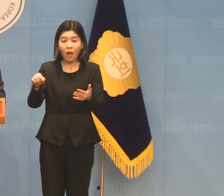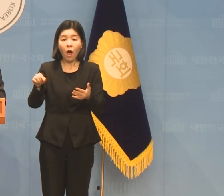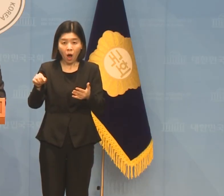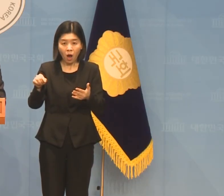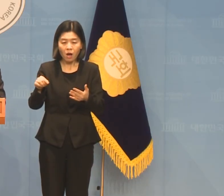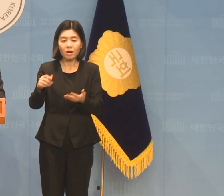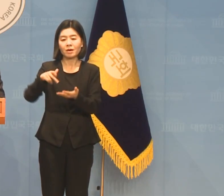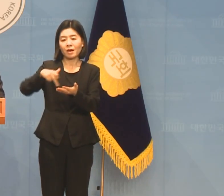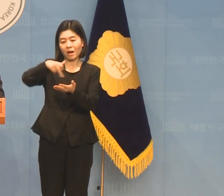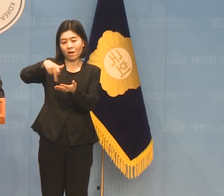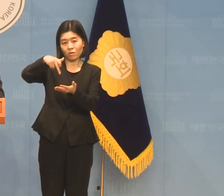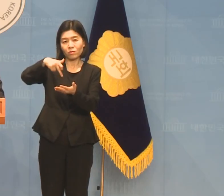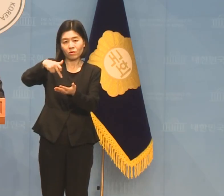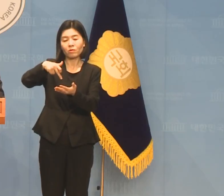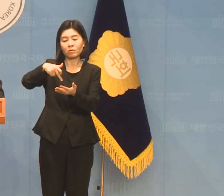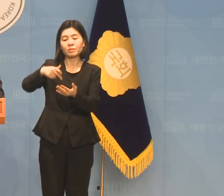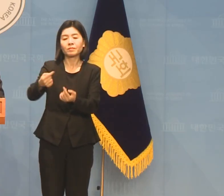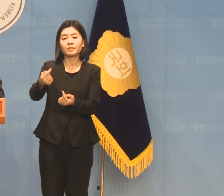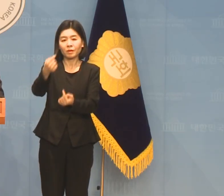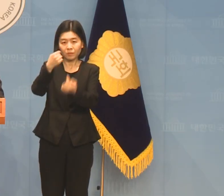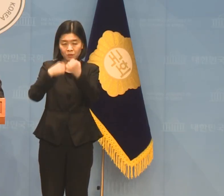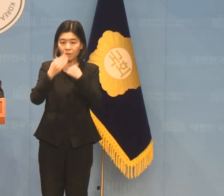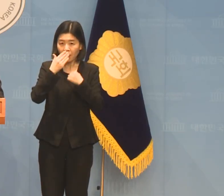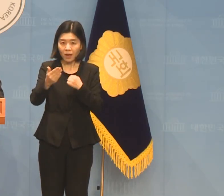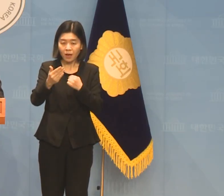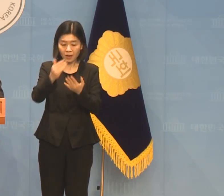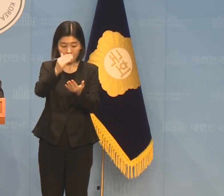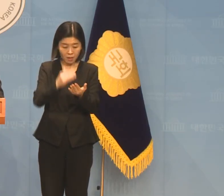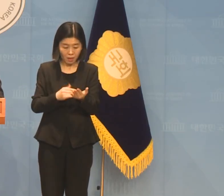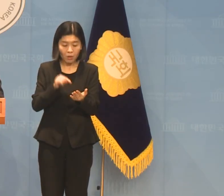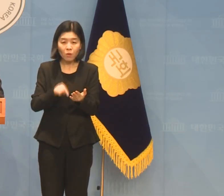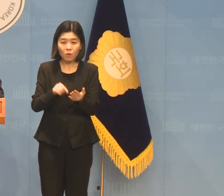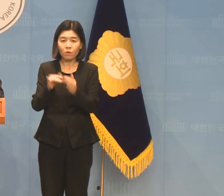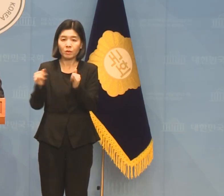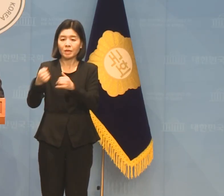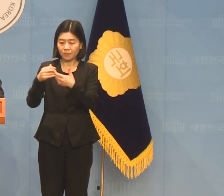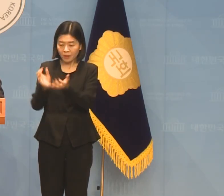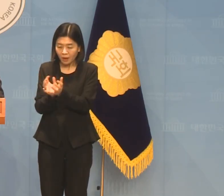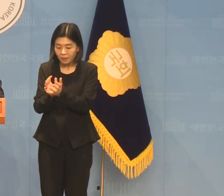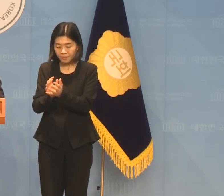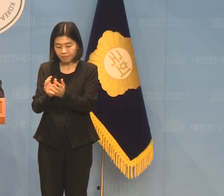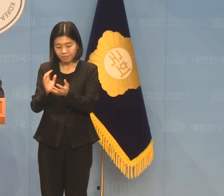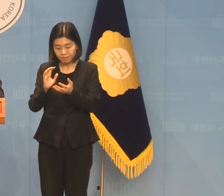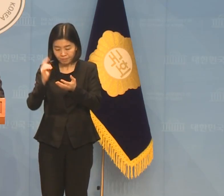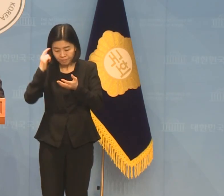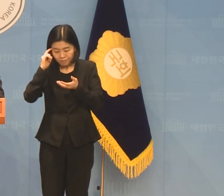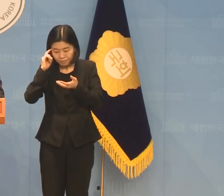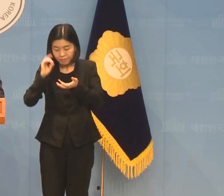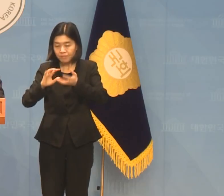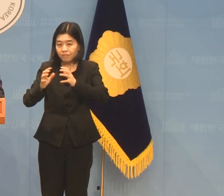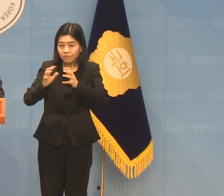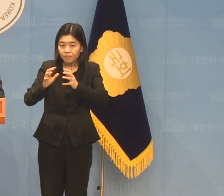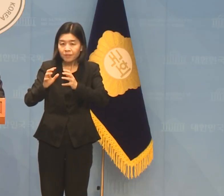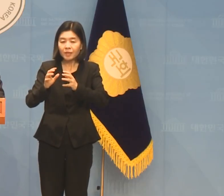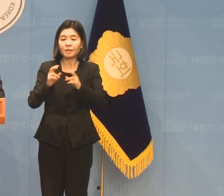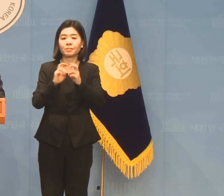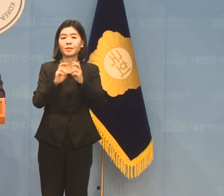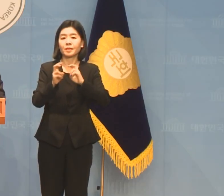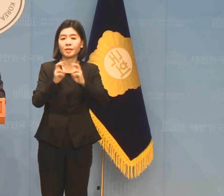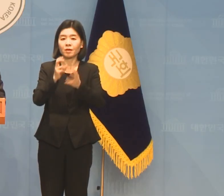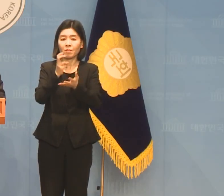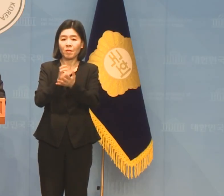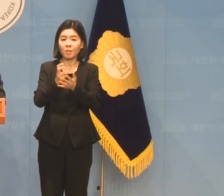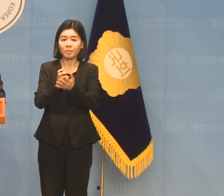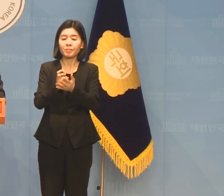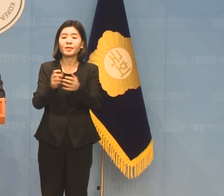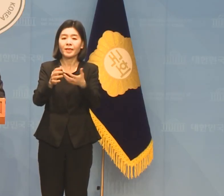수 있으며 접수된 제보는 내부 검토를 거쳐 당 미디어 법률단과 연계해 1차